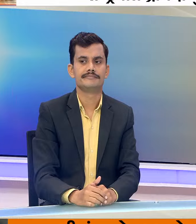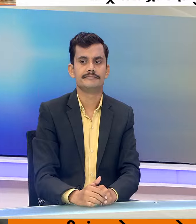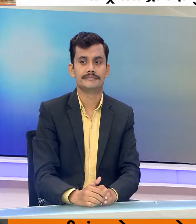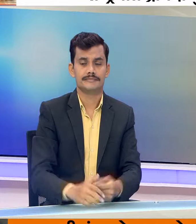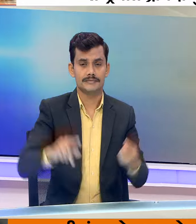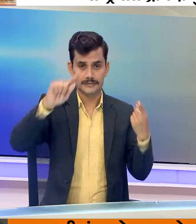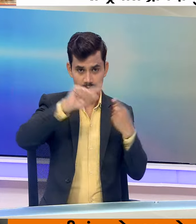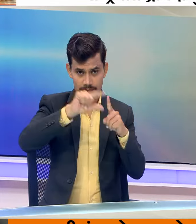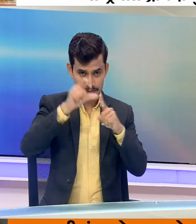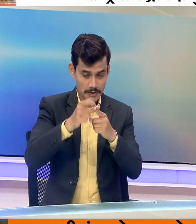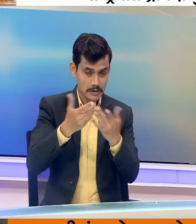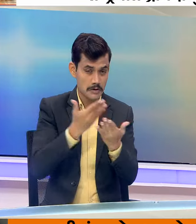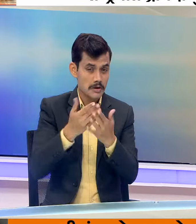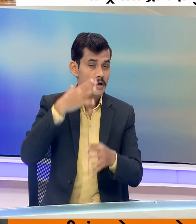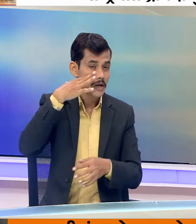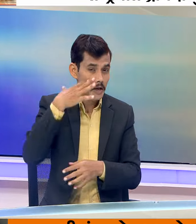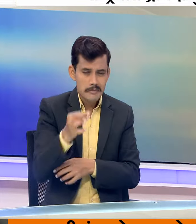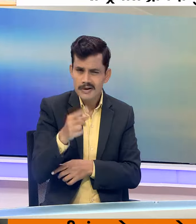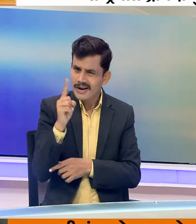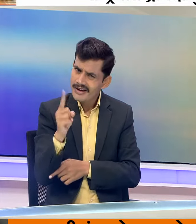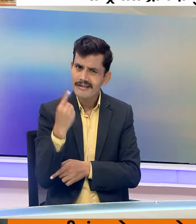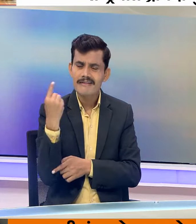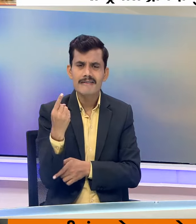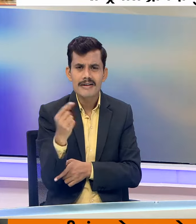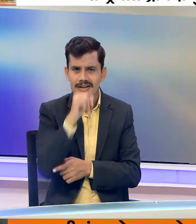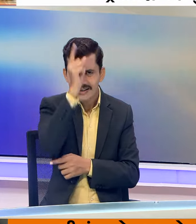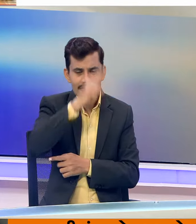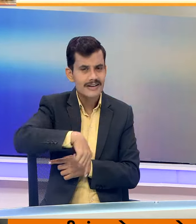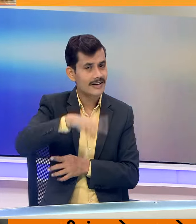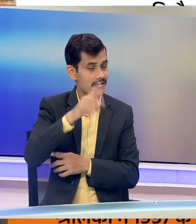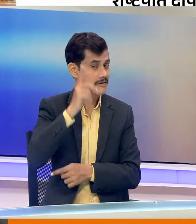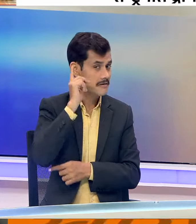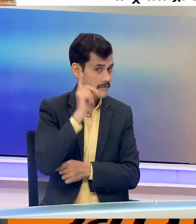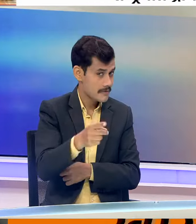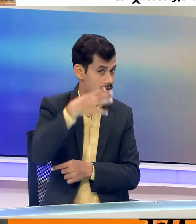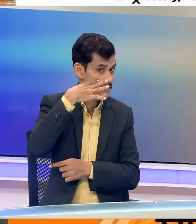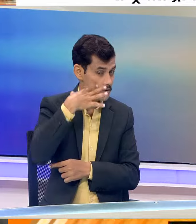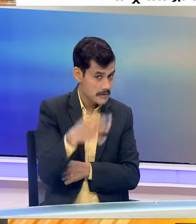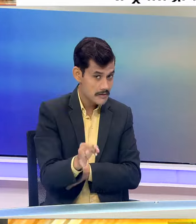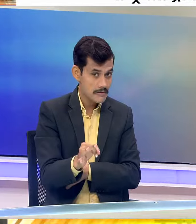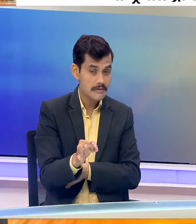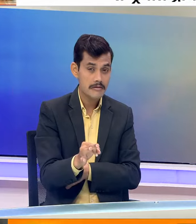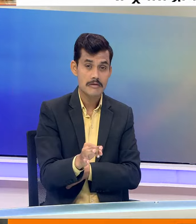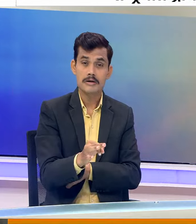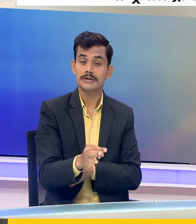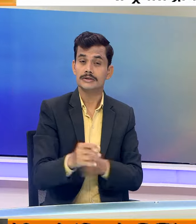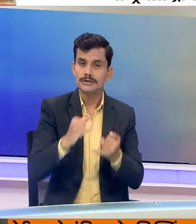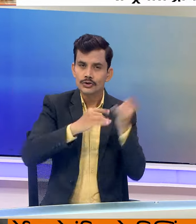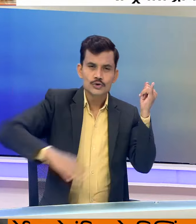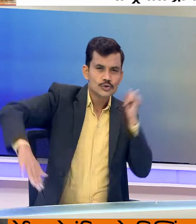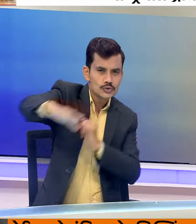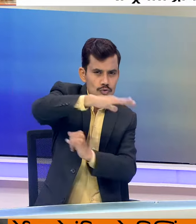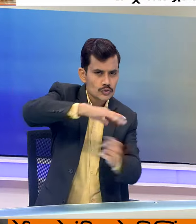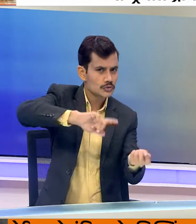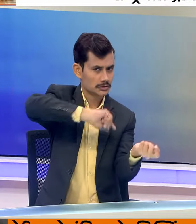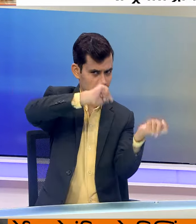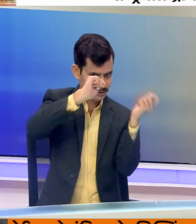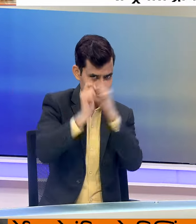एजुकेशन इज नॉट जस्ट एन इंडिविजुअल एंडेवर बट ऑल्सो ए व्हीकल फॉर सोशल चेंज एंड नेशन